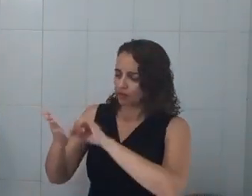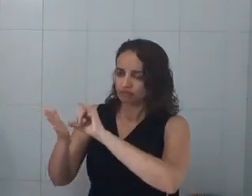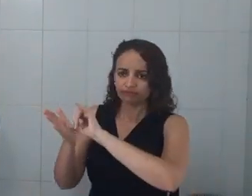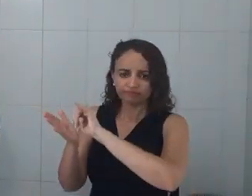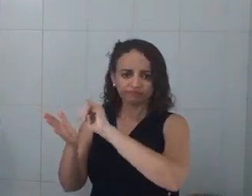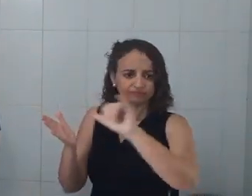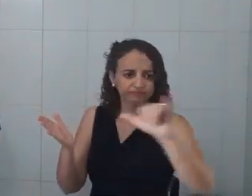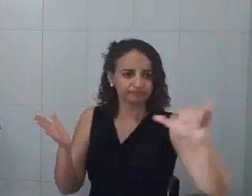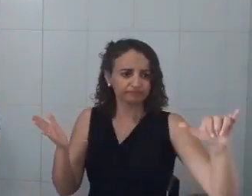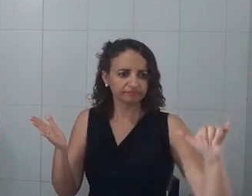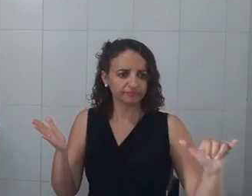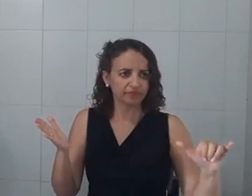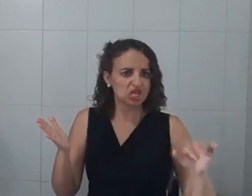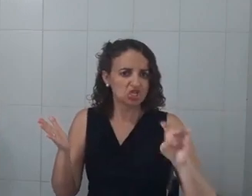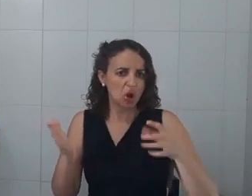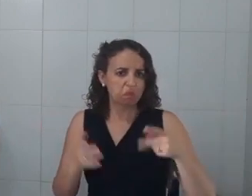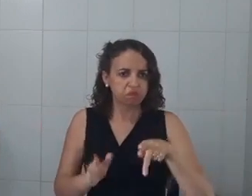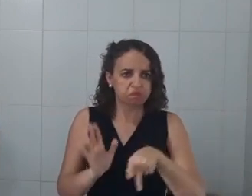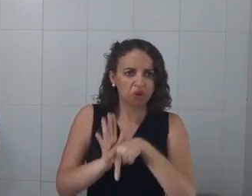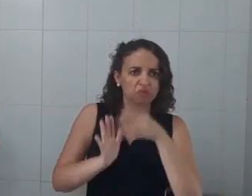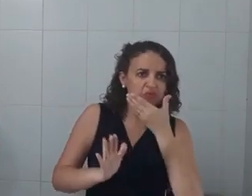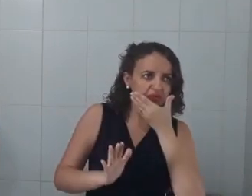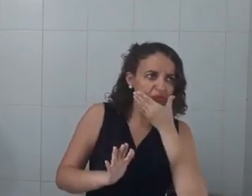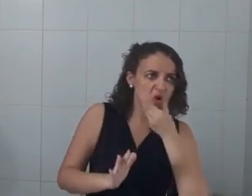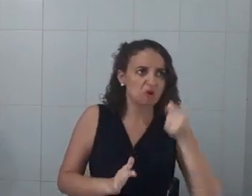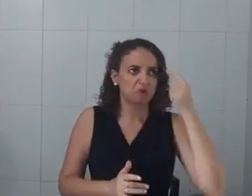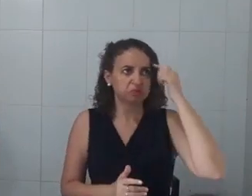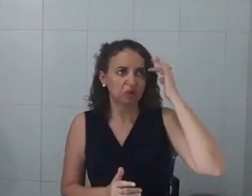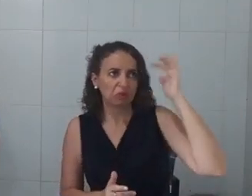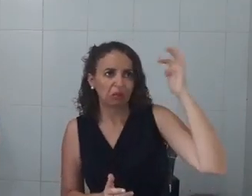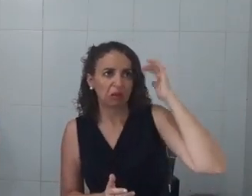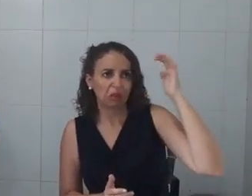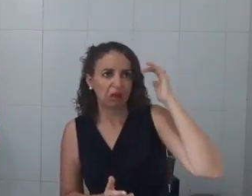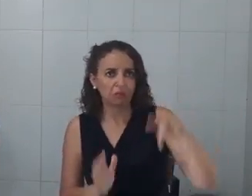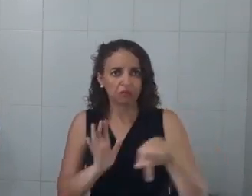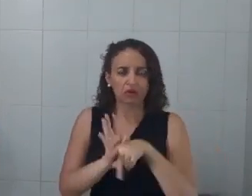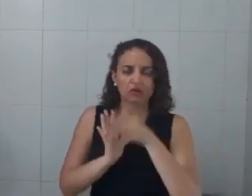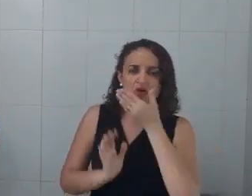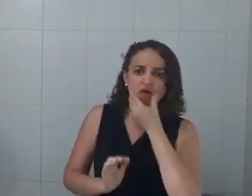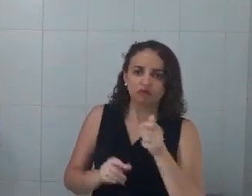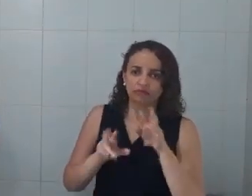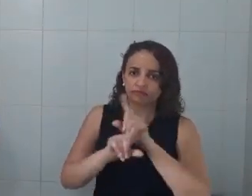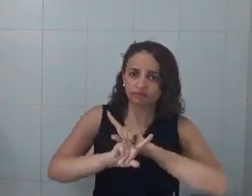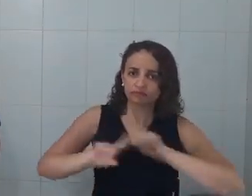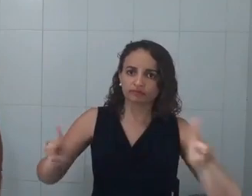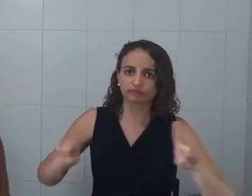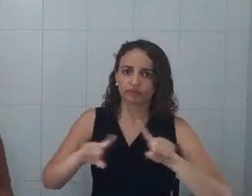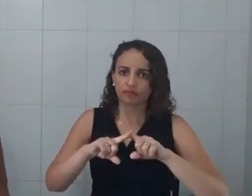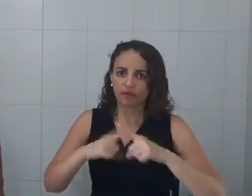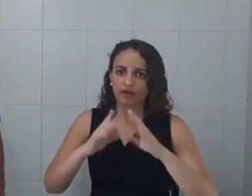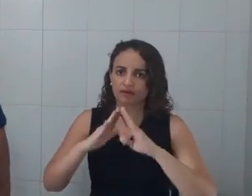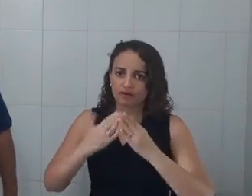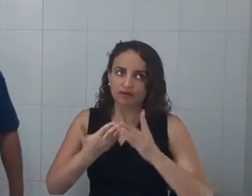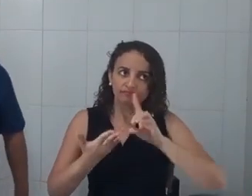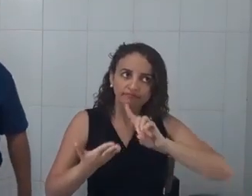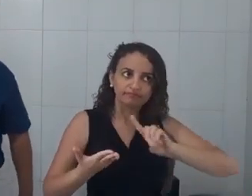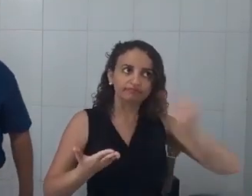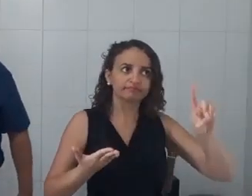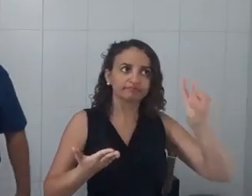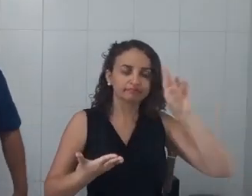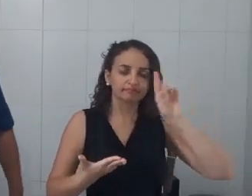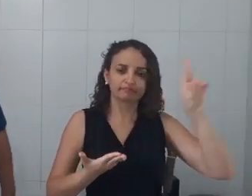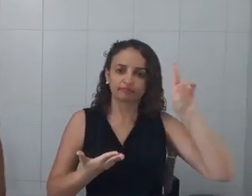de homens, não em filosofias humanas, não em ideais mundanos, mas na palavra de Deus. A igreja